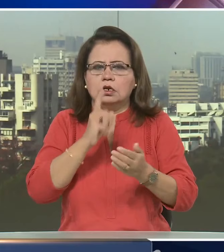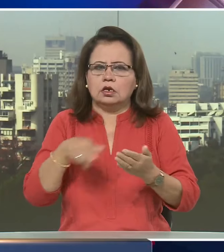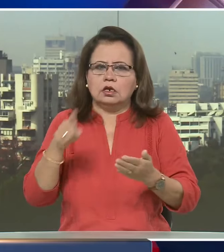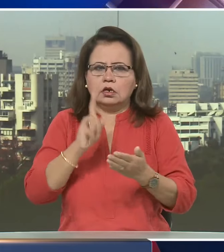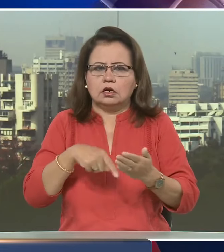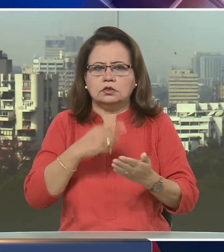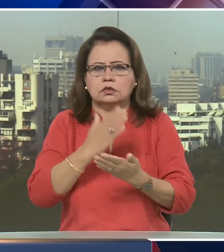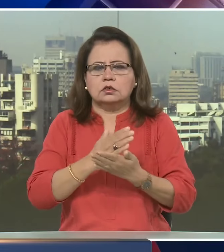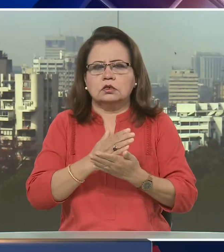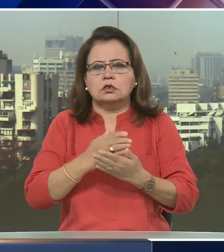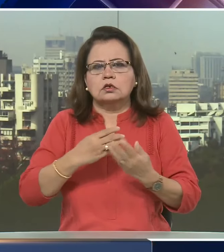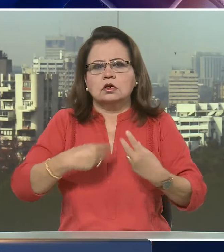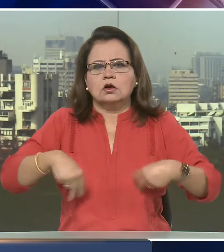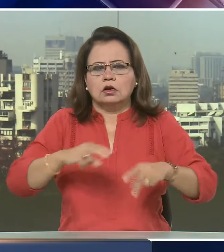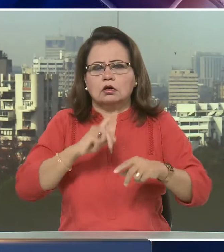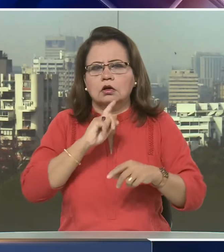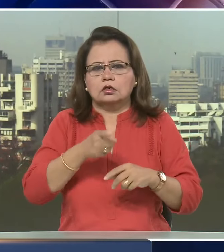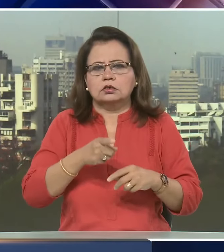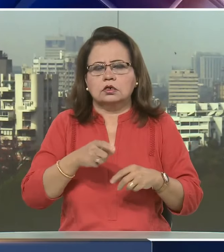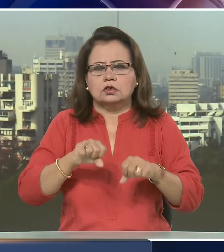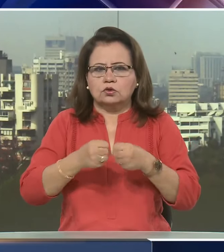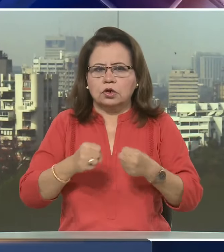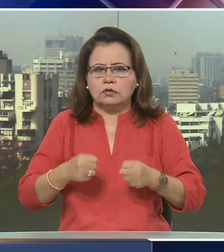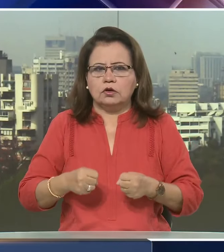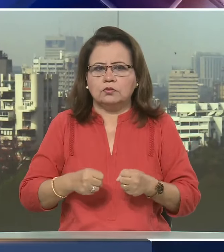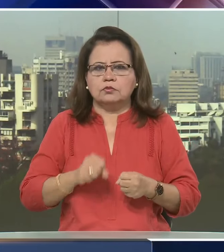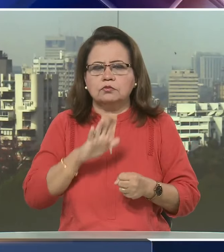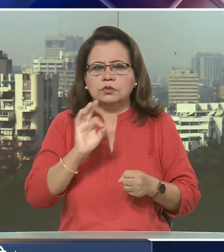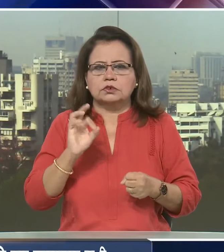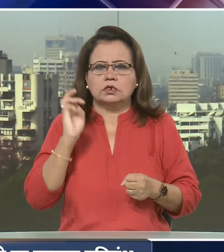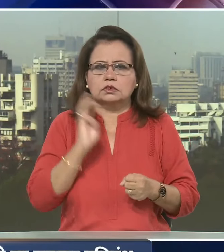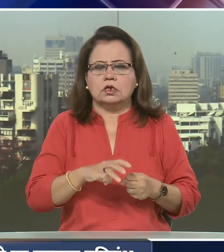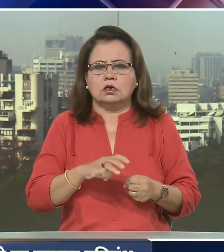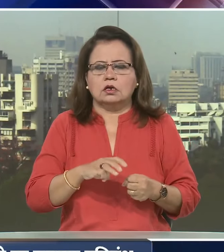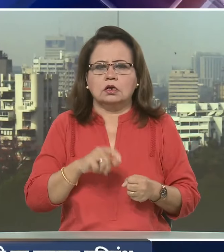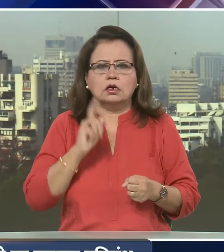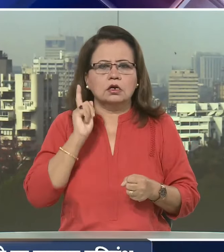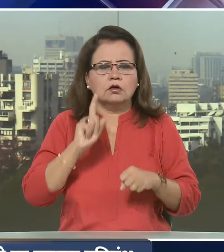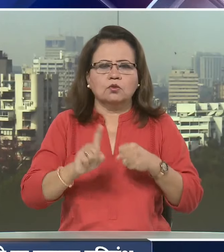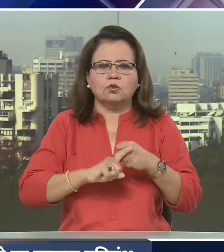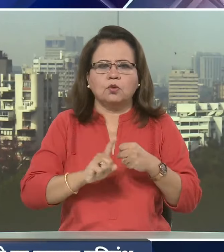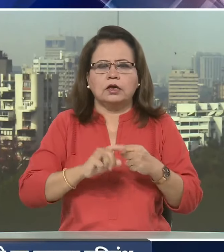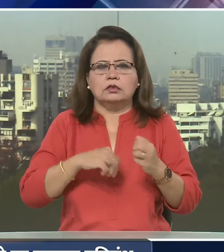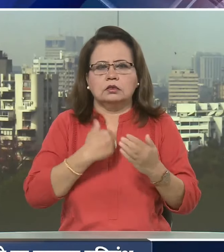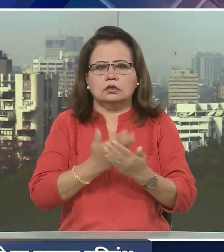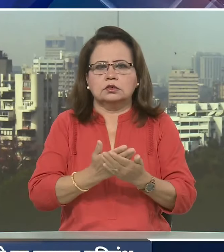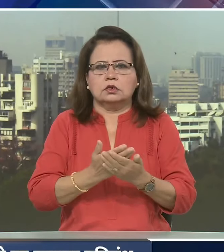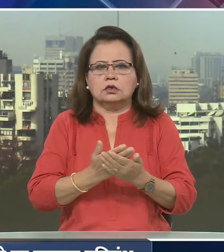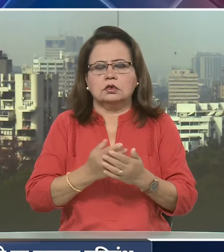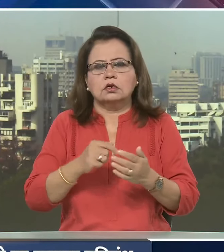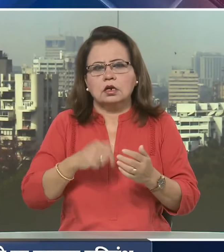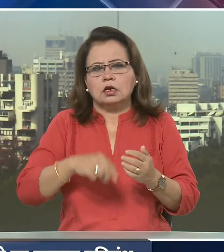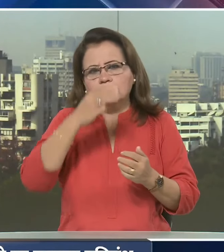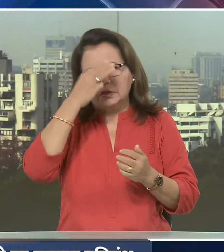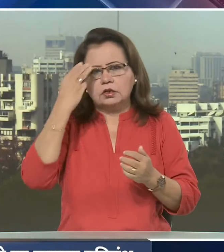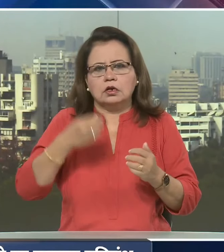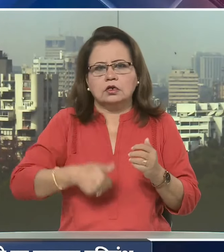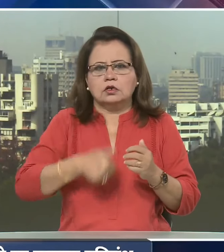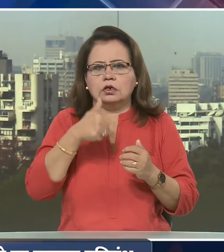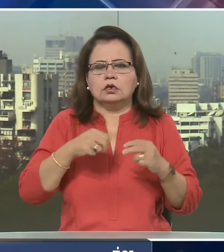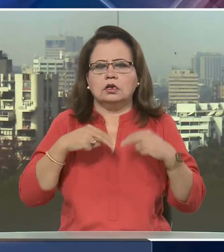जाएगी। समिति ने कहा कि आदेश का उल्लंघन करने पर 50,000 रुपये का जुर्माना लगाया जाएगा। हालांकि मद्रास